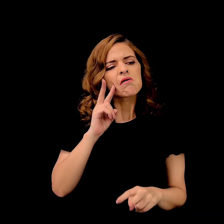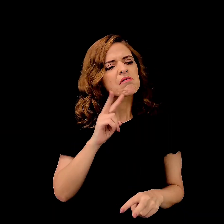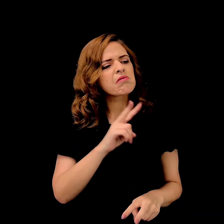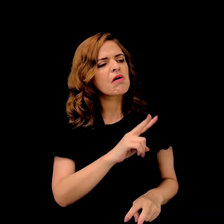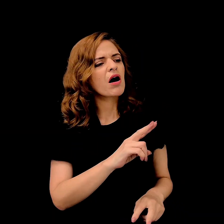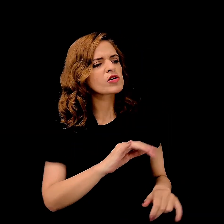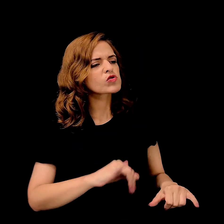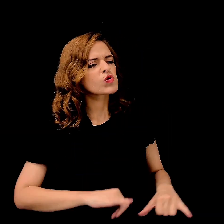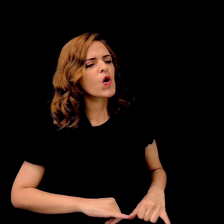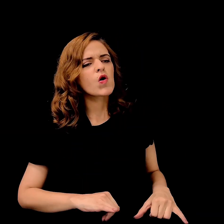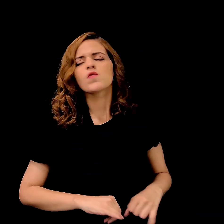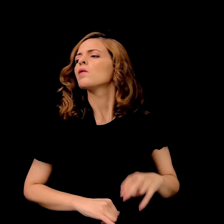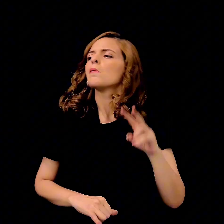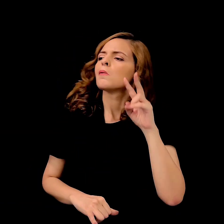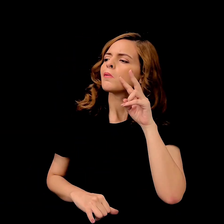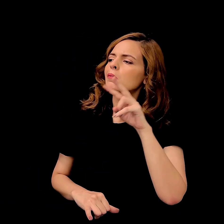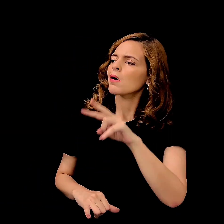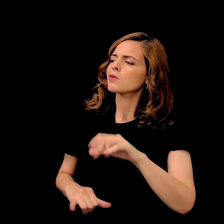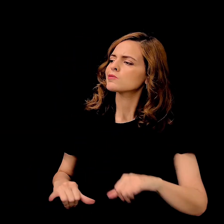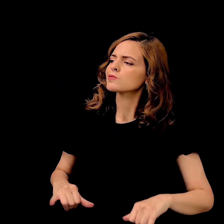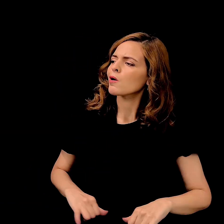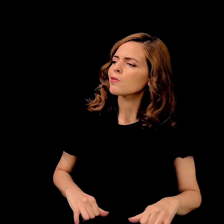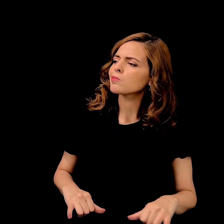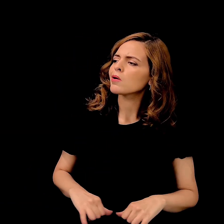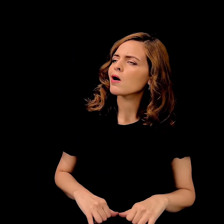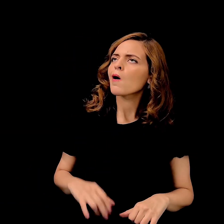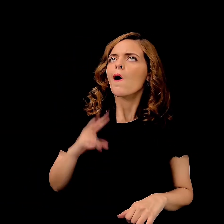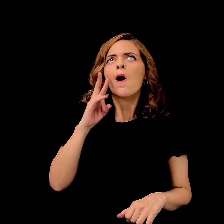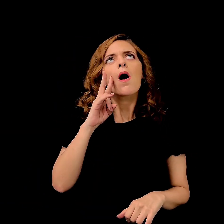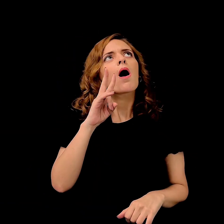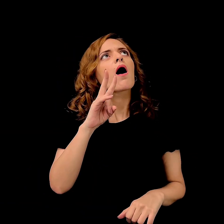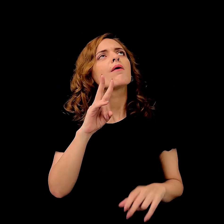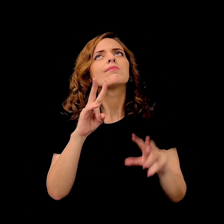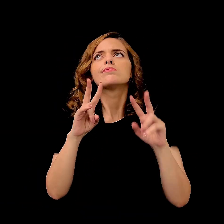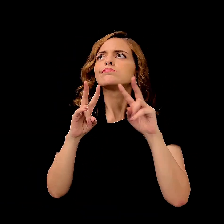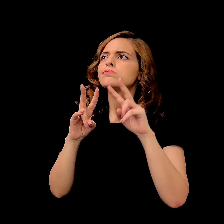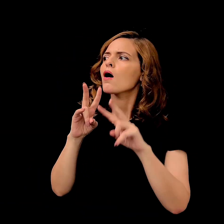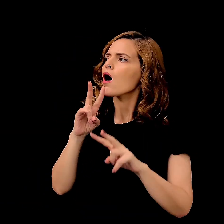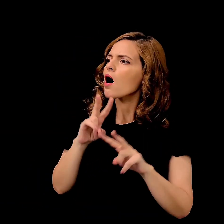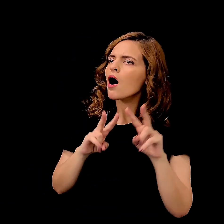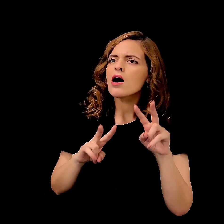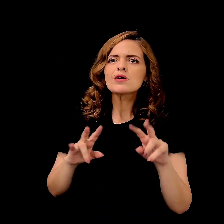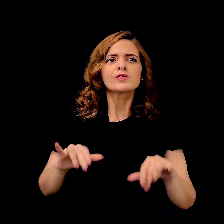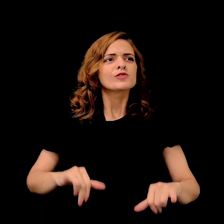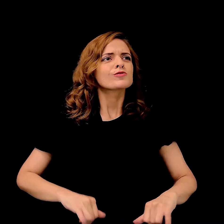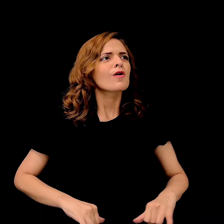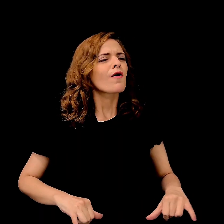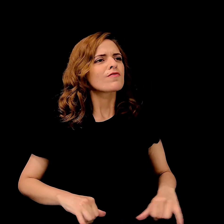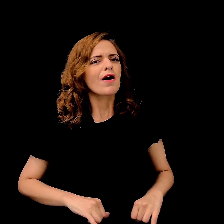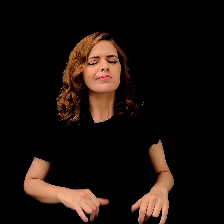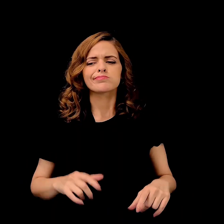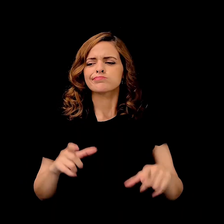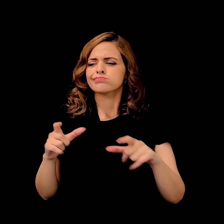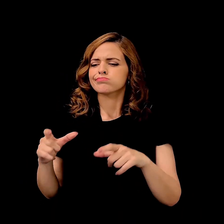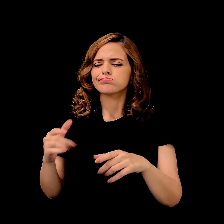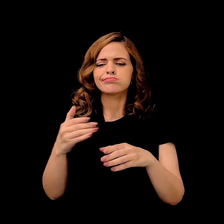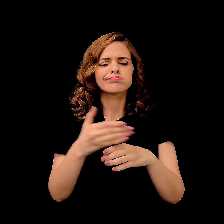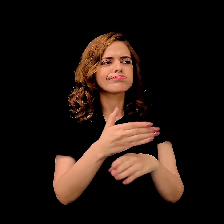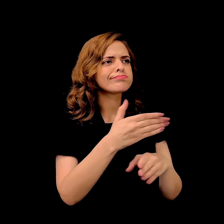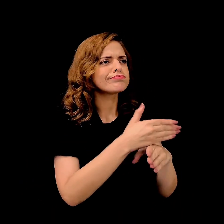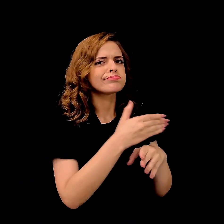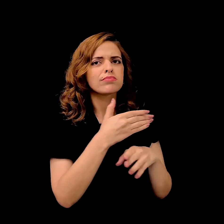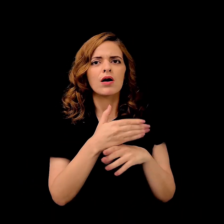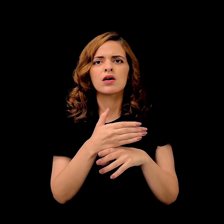lado direito, sofrimento. Olha para cima, sofrimento. Por onde você vai, onde quer que você esteja, você vai